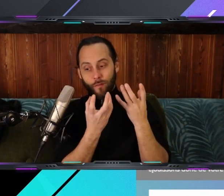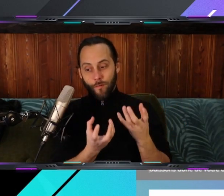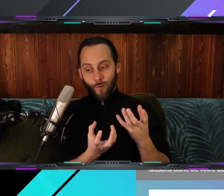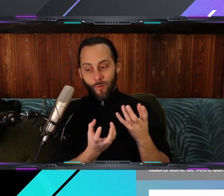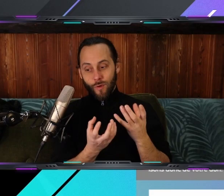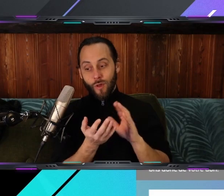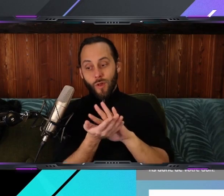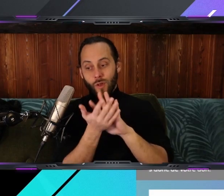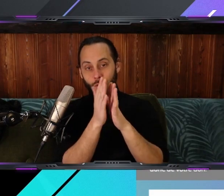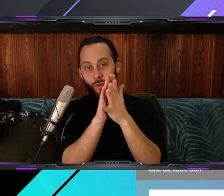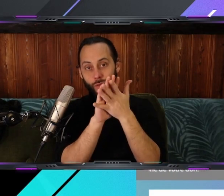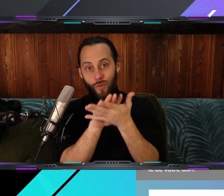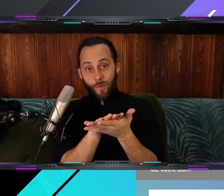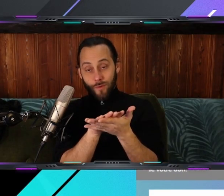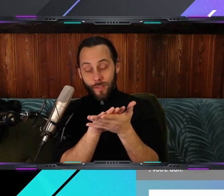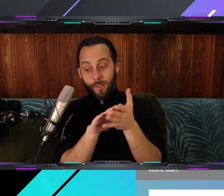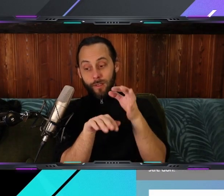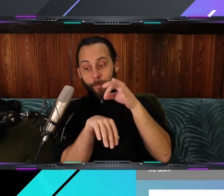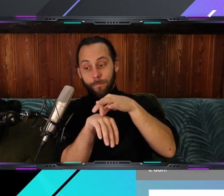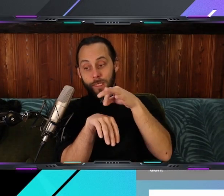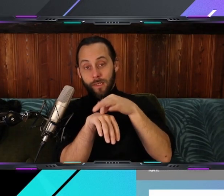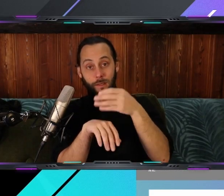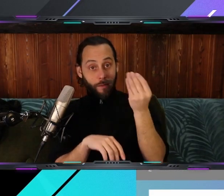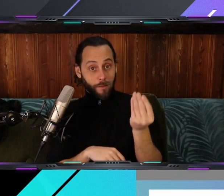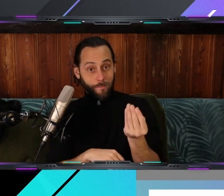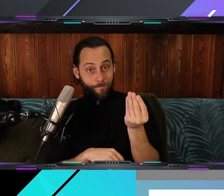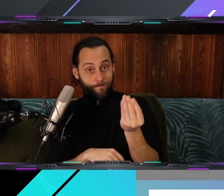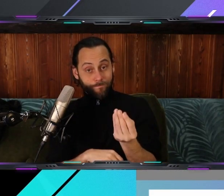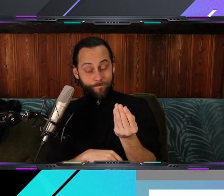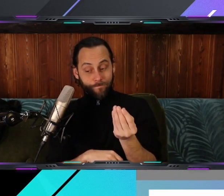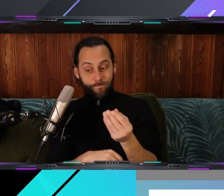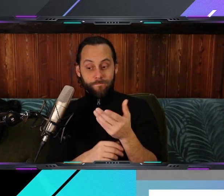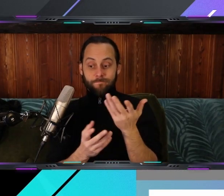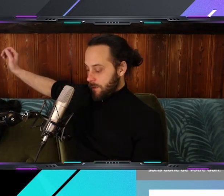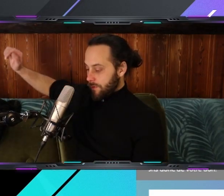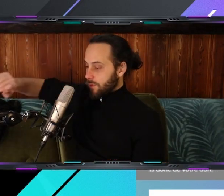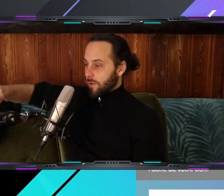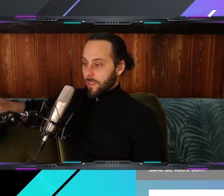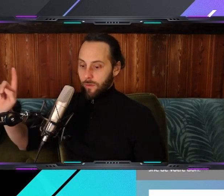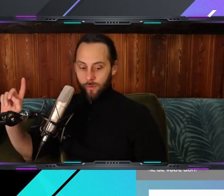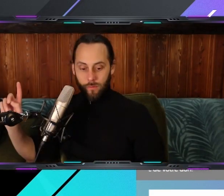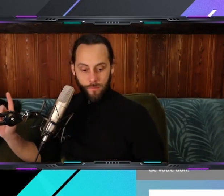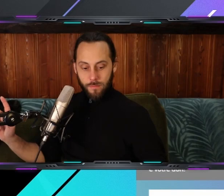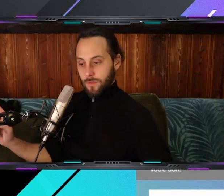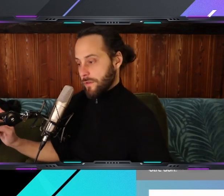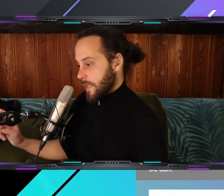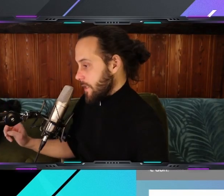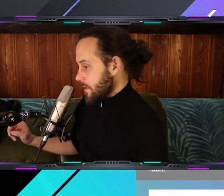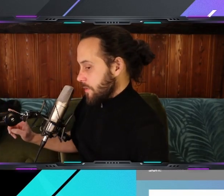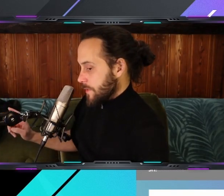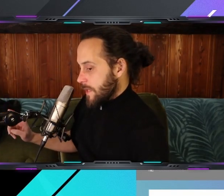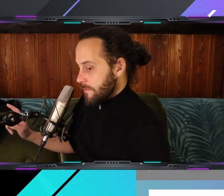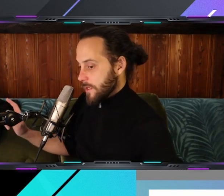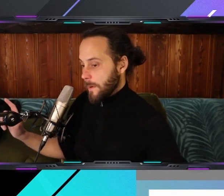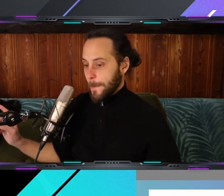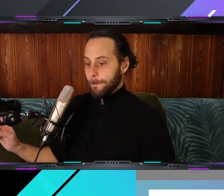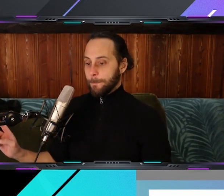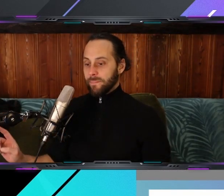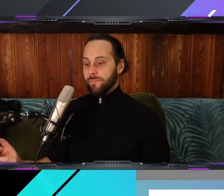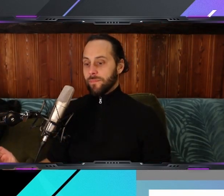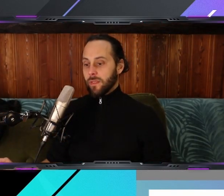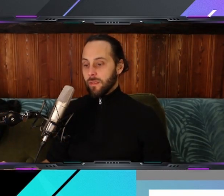Lui veut devenir pédiatre. C'est quoi en attendant? Je vais regarder comment c'est